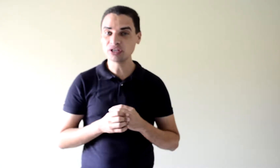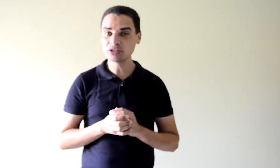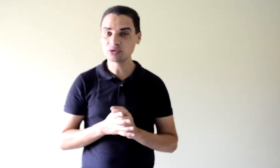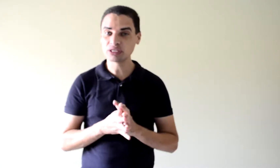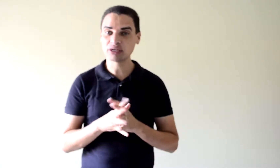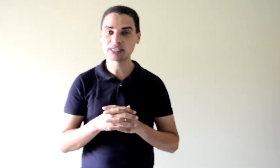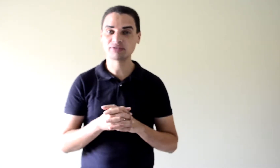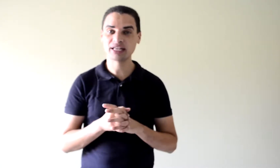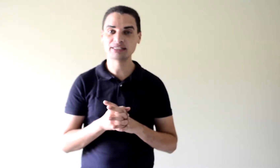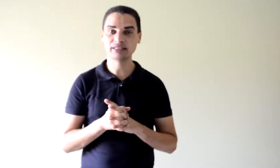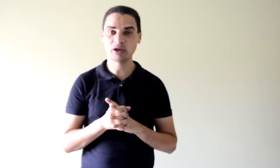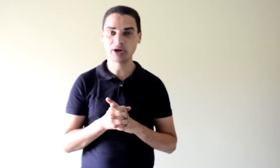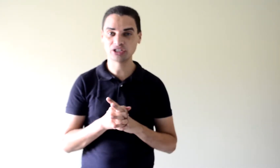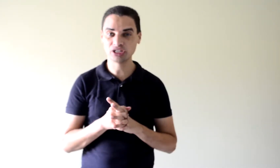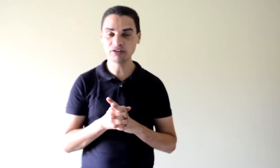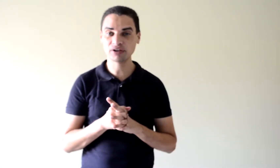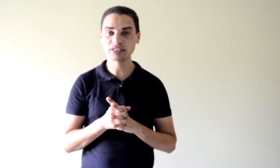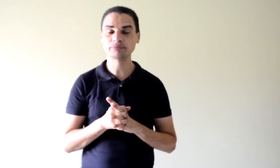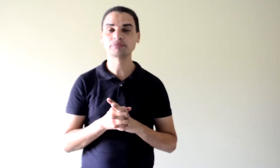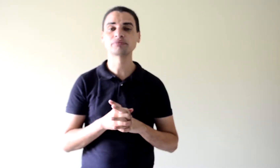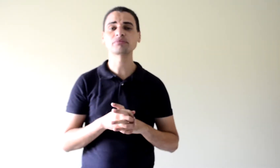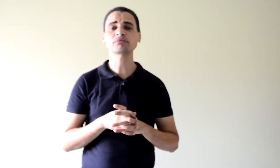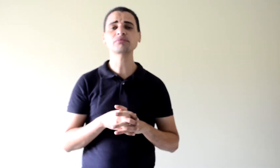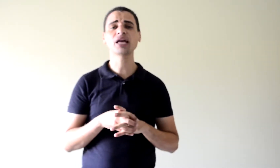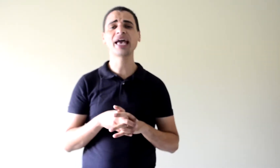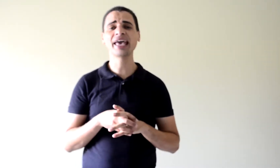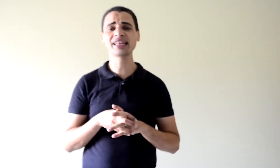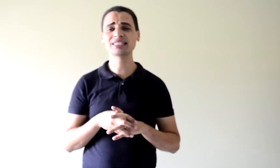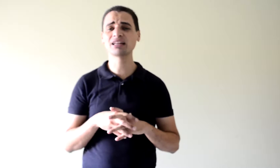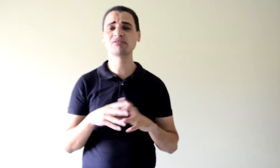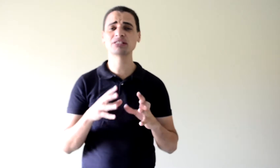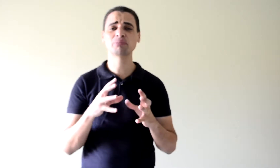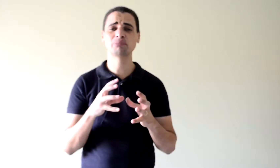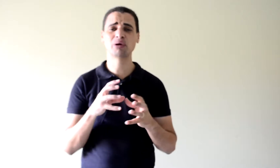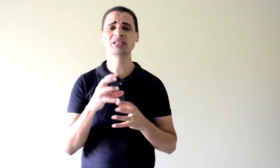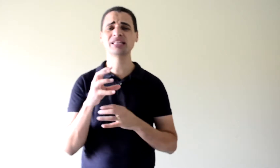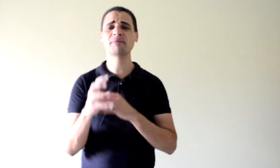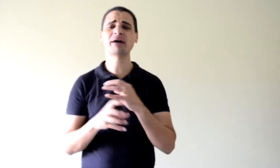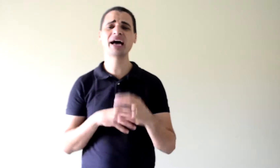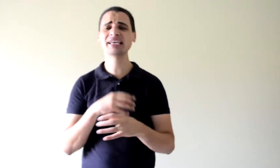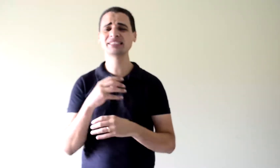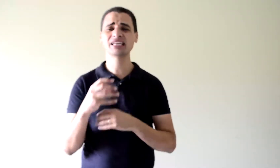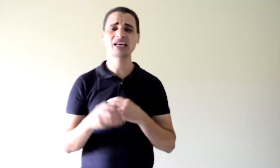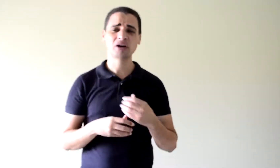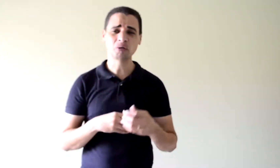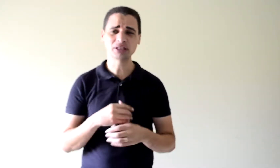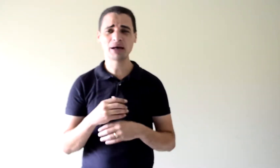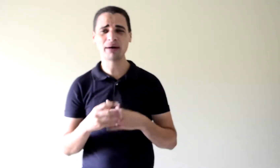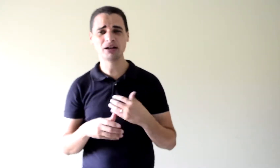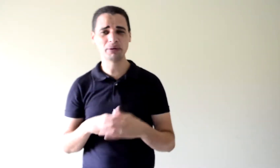difícil, que são as frases interrogativas. Elas talvez podem dar mais um trabalho para